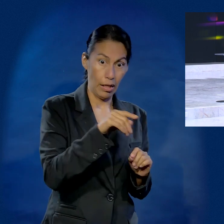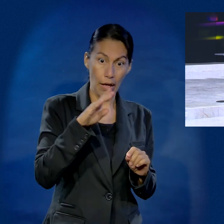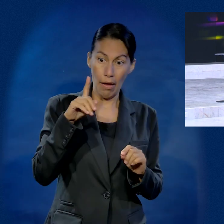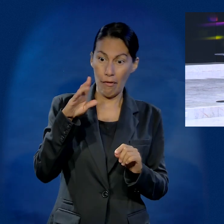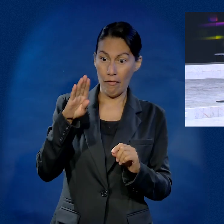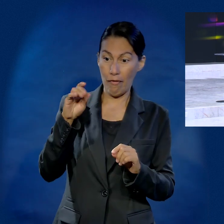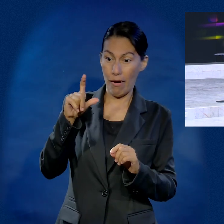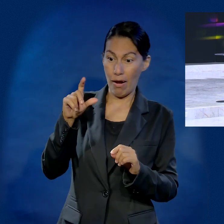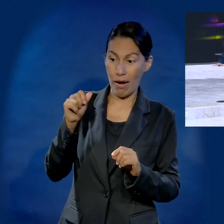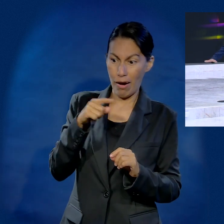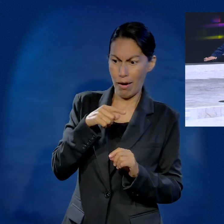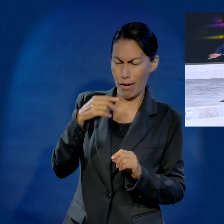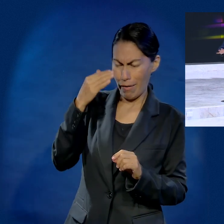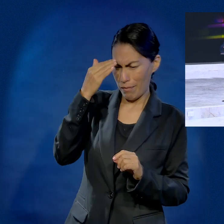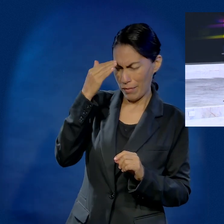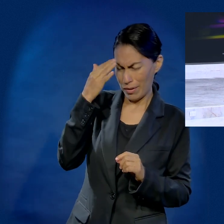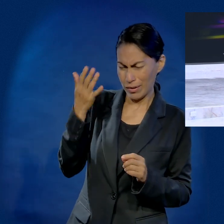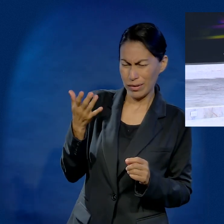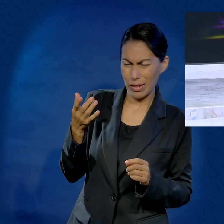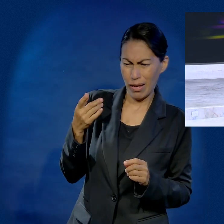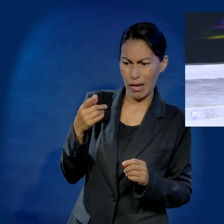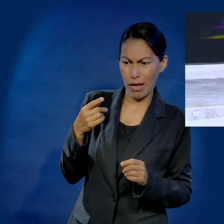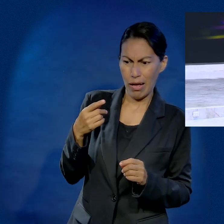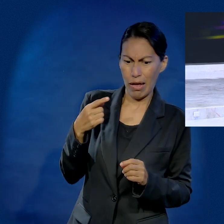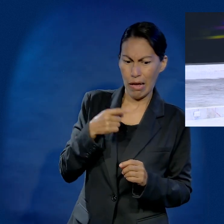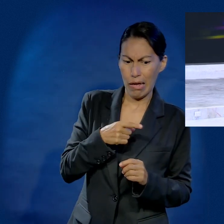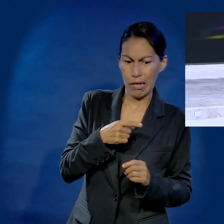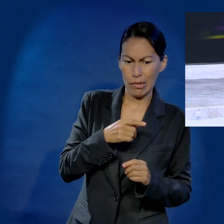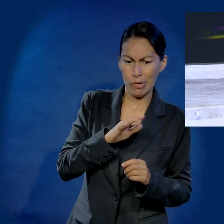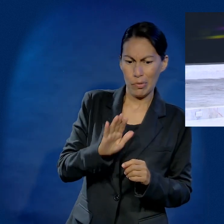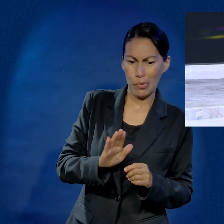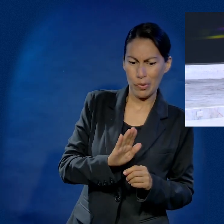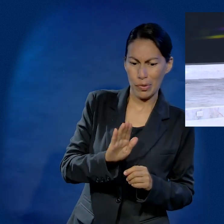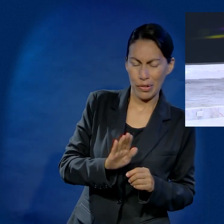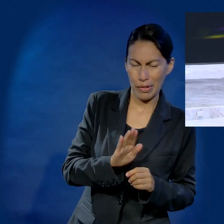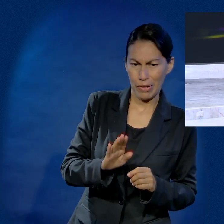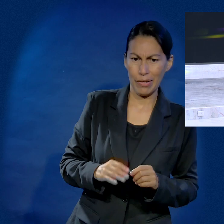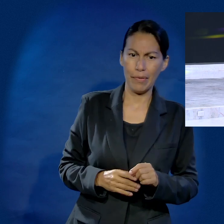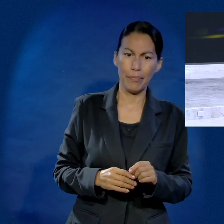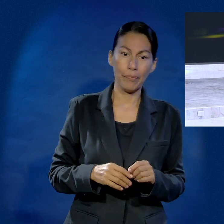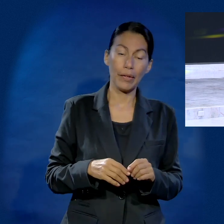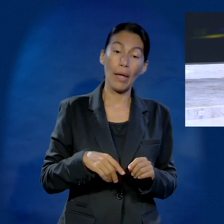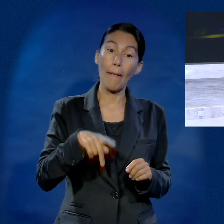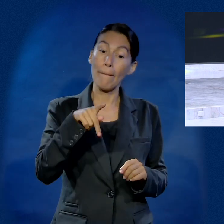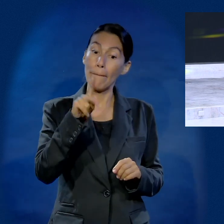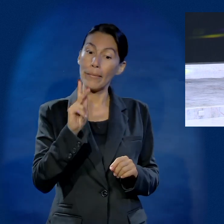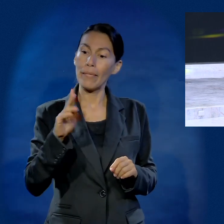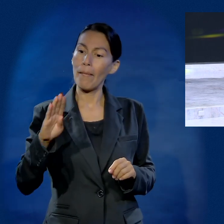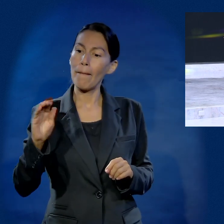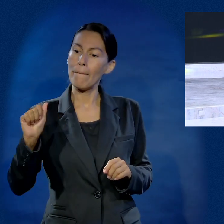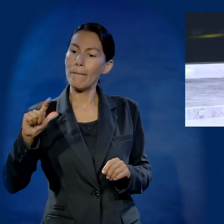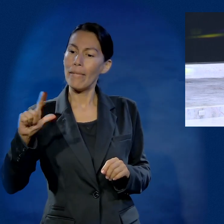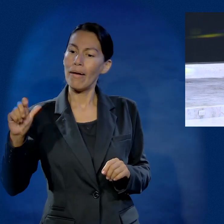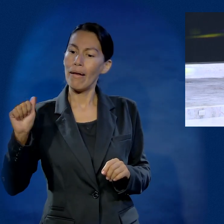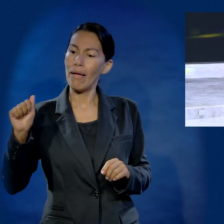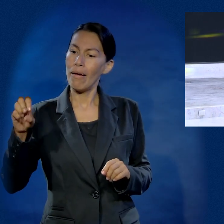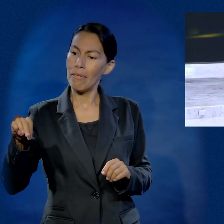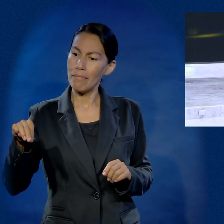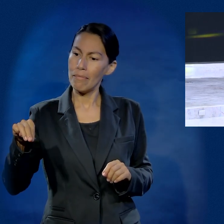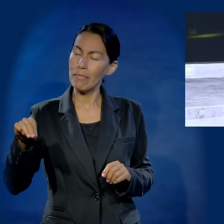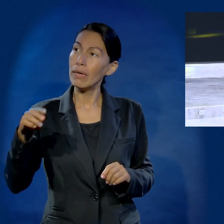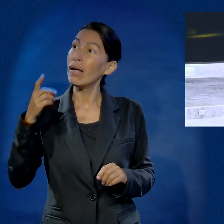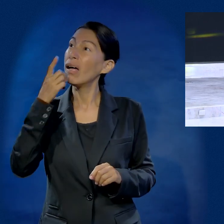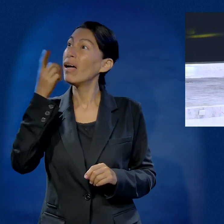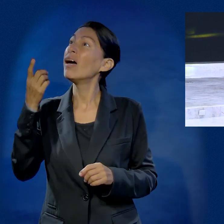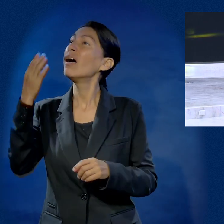Pues preparen la brujería, échenle ganas, todo. Y entonces él va y consulta al Señor. Balaam consulta al Señor. Por supuesto, el Señor le dice,